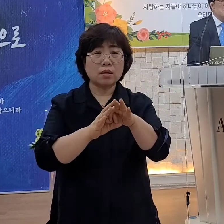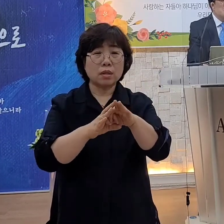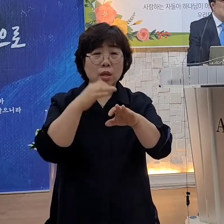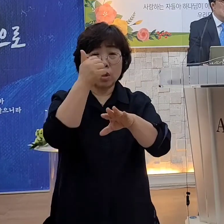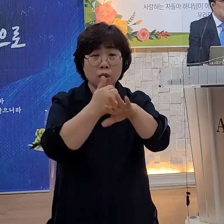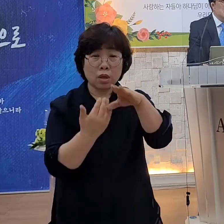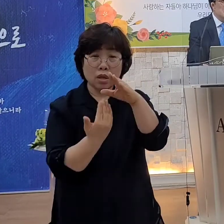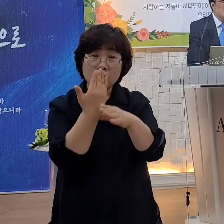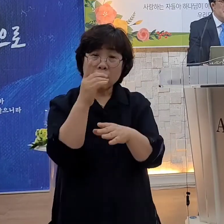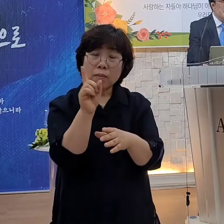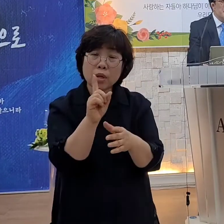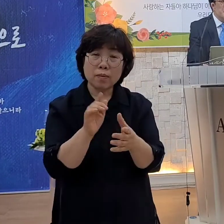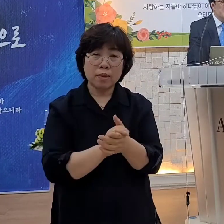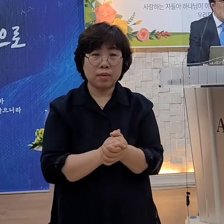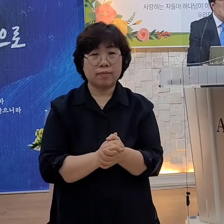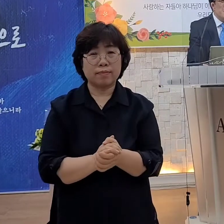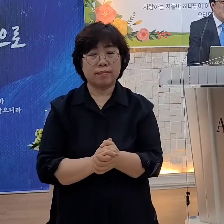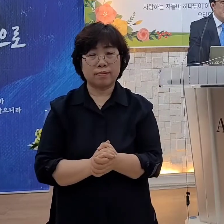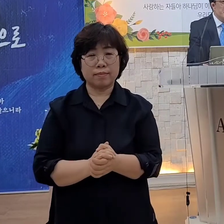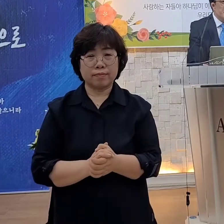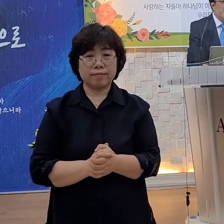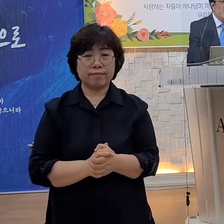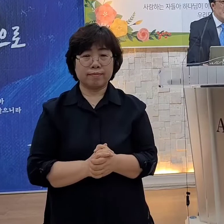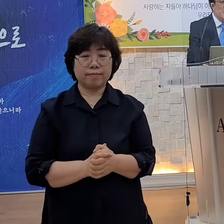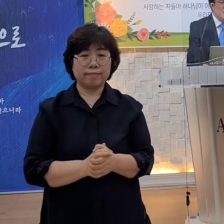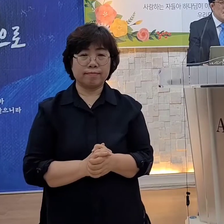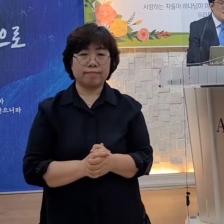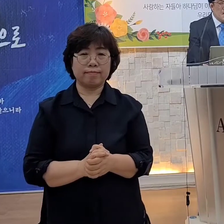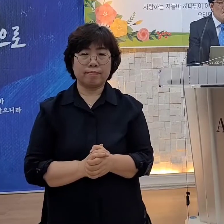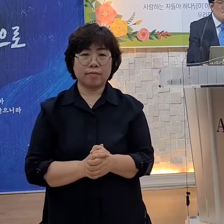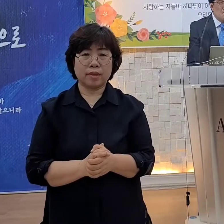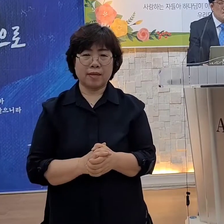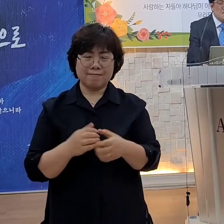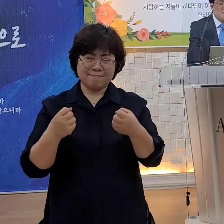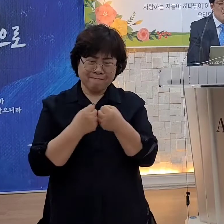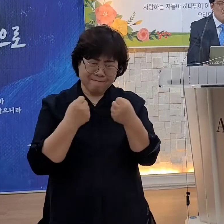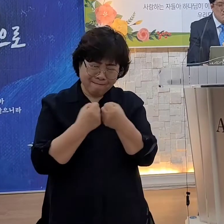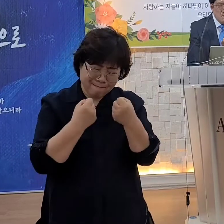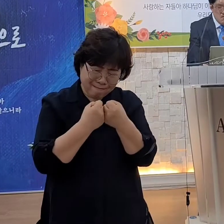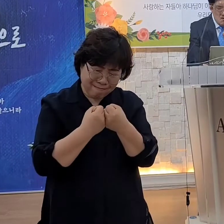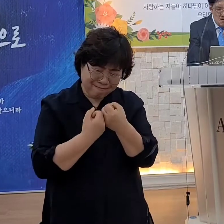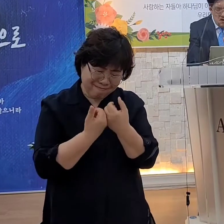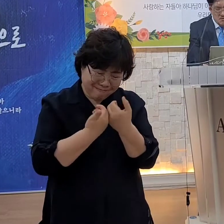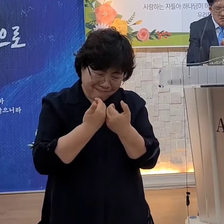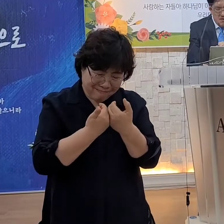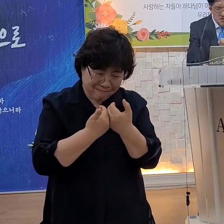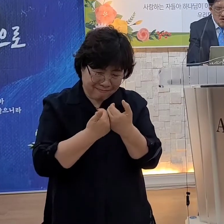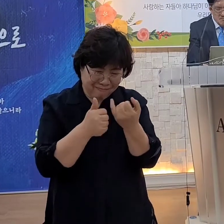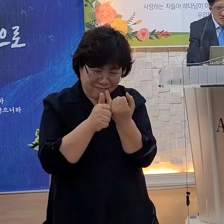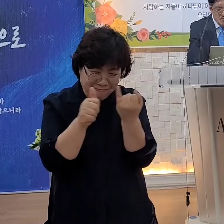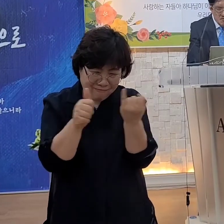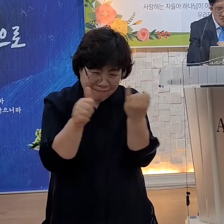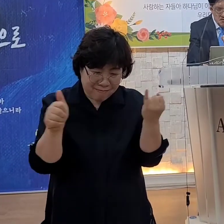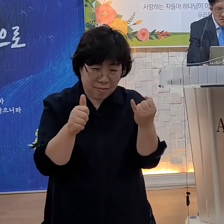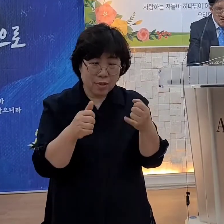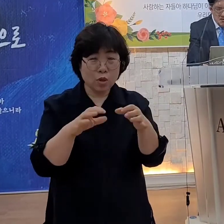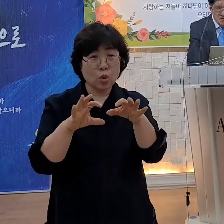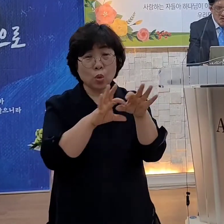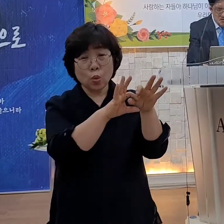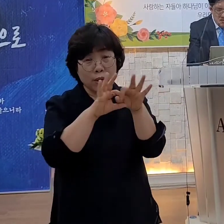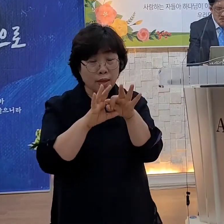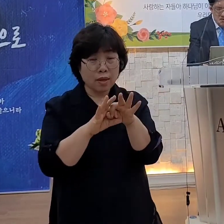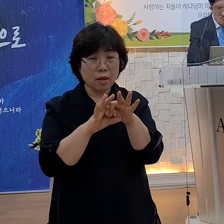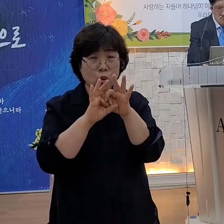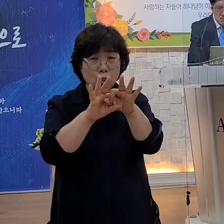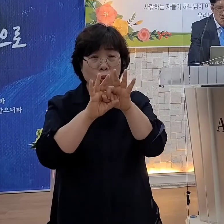아마 지혜로운 분들은 더 빨리 알 거예요. 이렇게 싸우고 찢고 볶고 헤어지니 많이 하면서